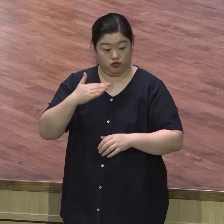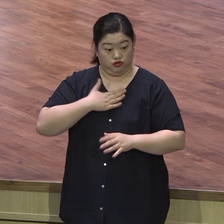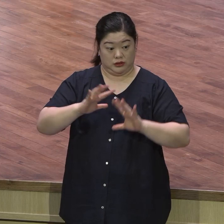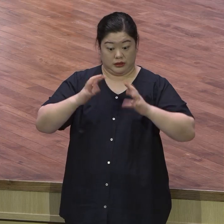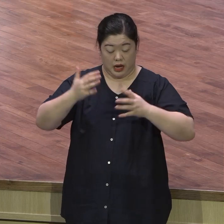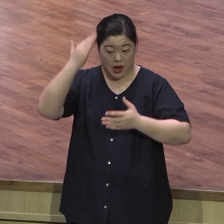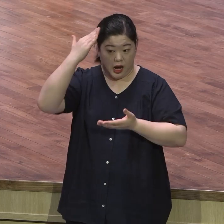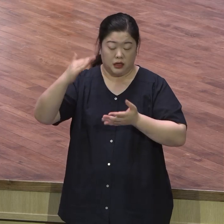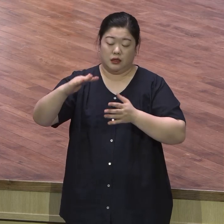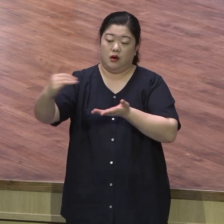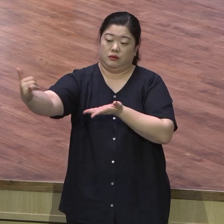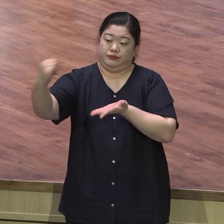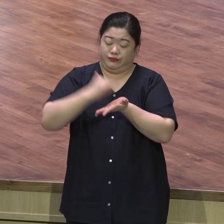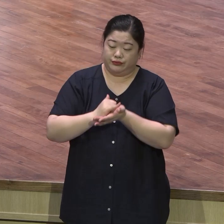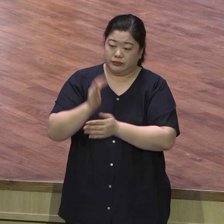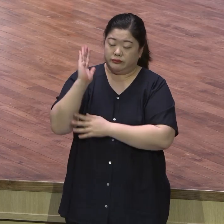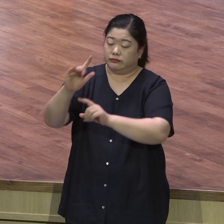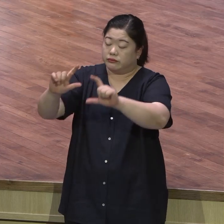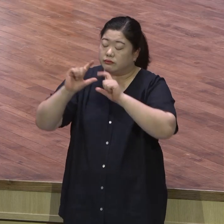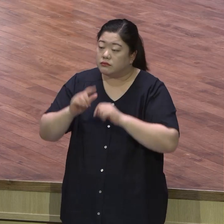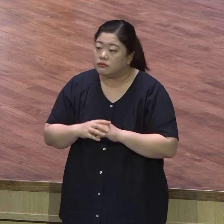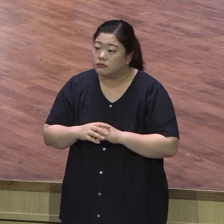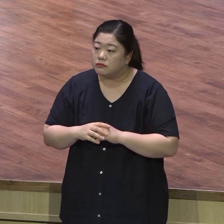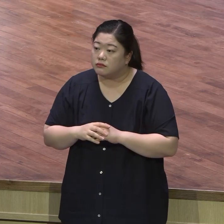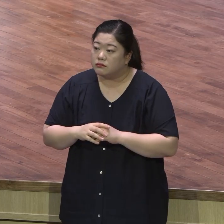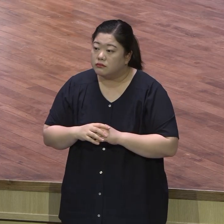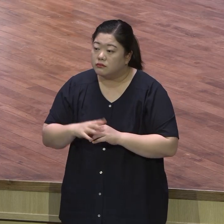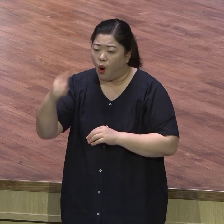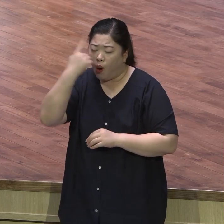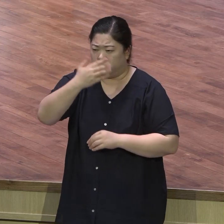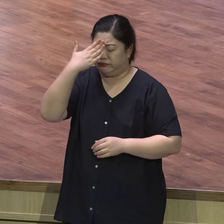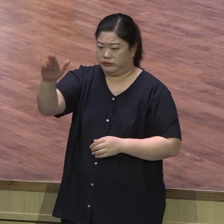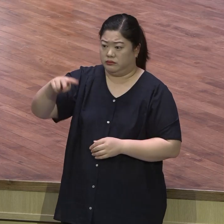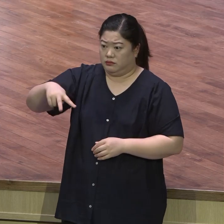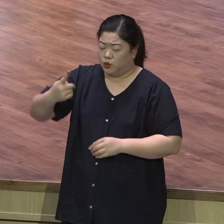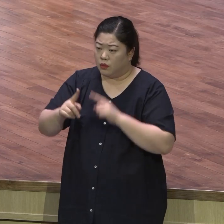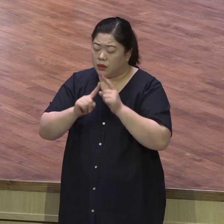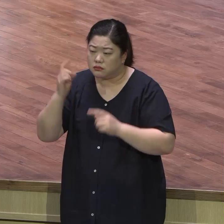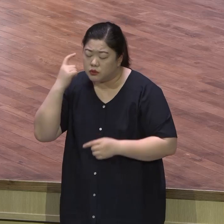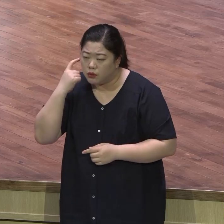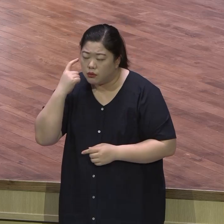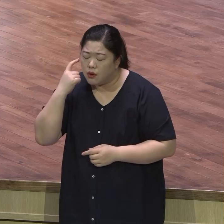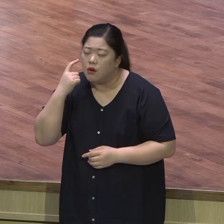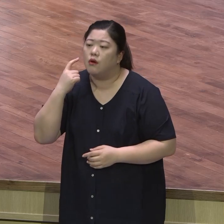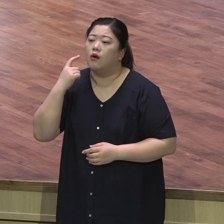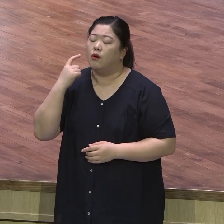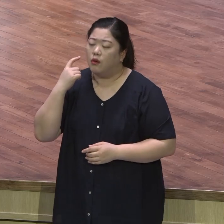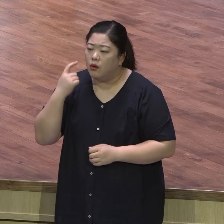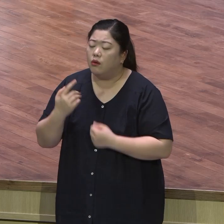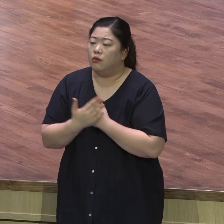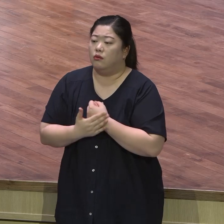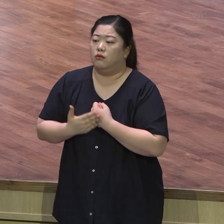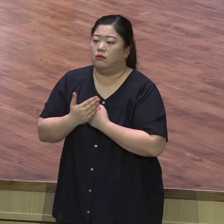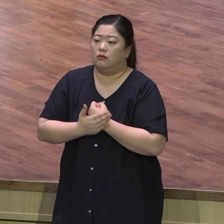가장 아름다운 거예요. 단위 목사가 보고 들을 때도 편안한 거예요. 자원함으로